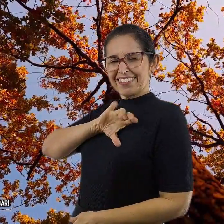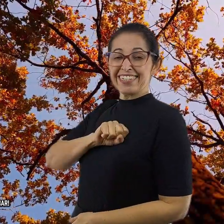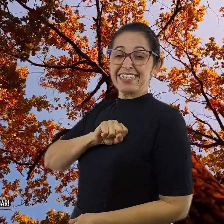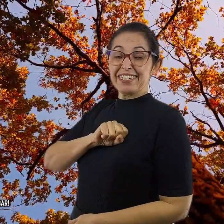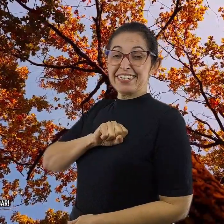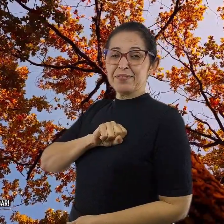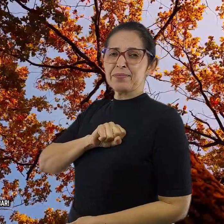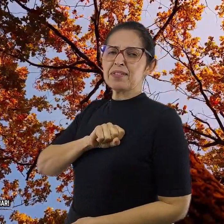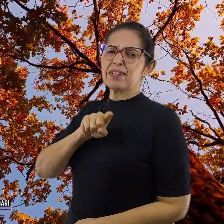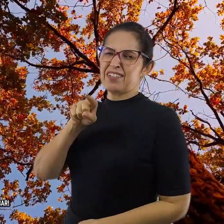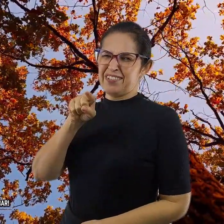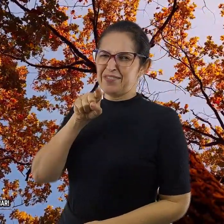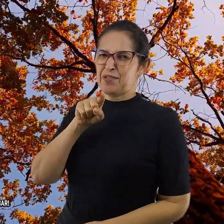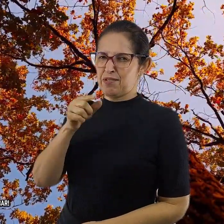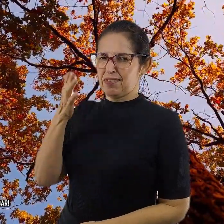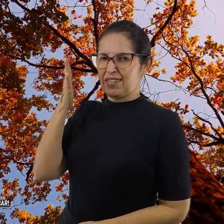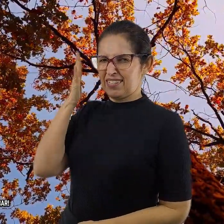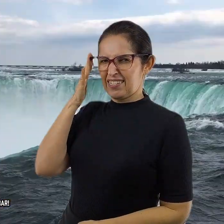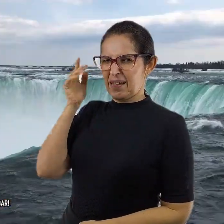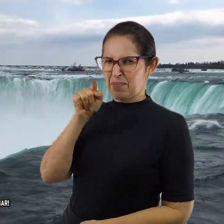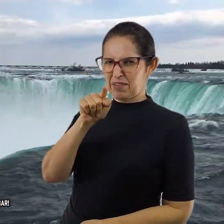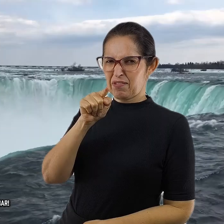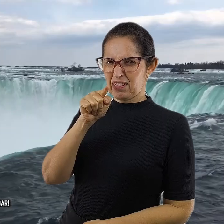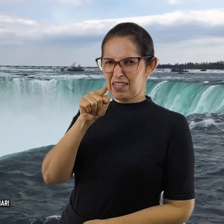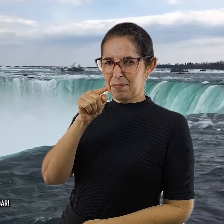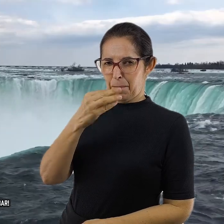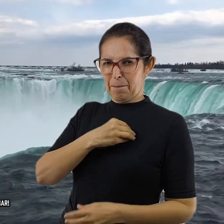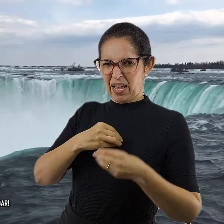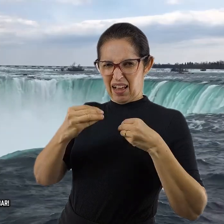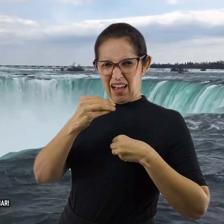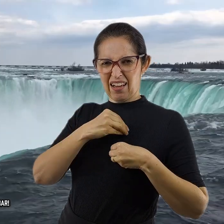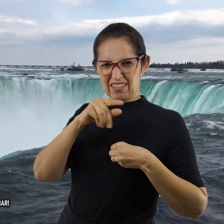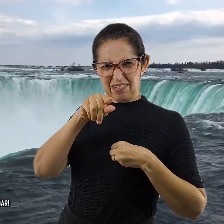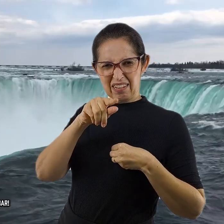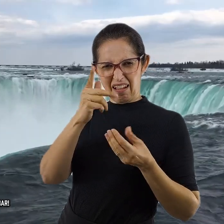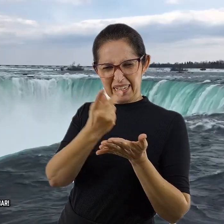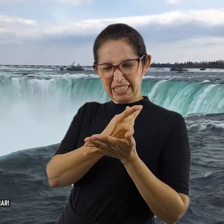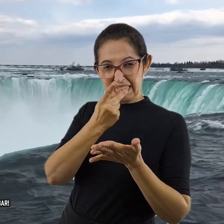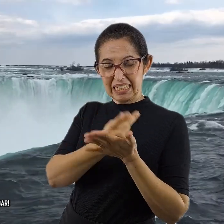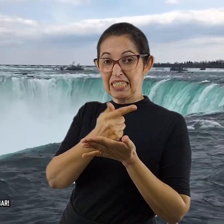quando você sabe o tamanho da sua dívida.